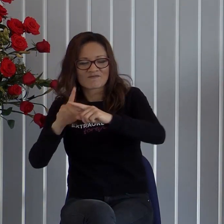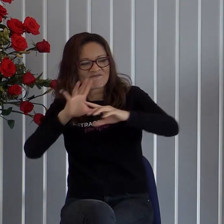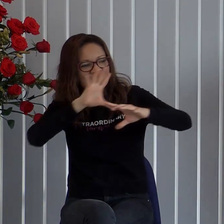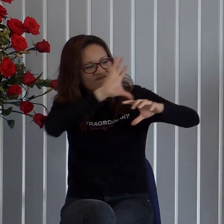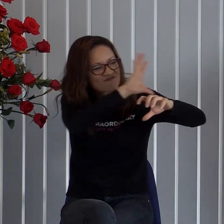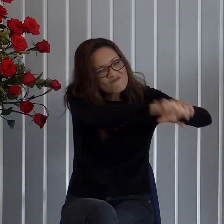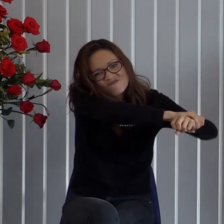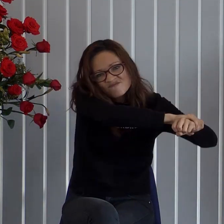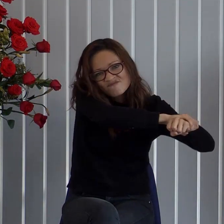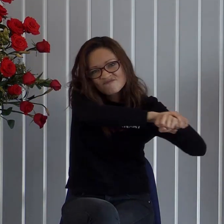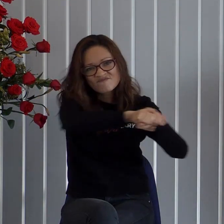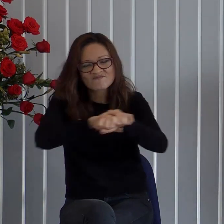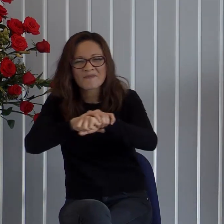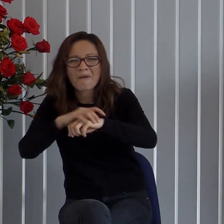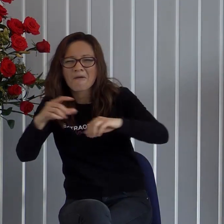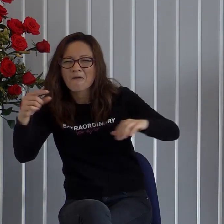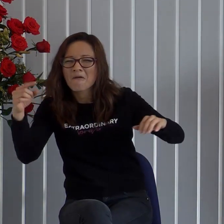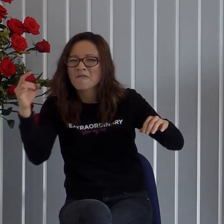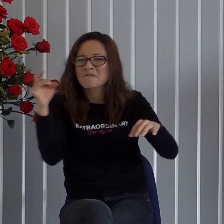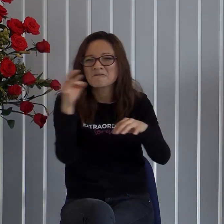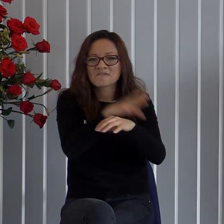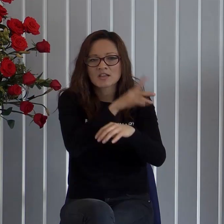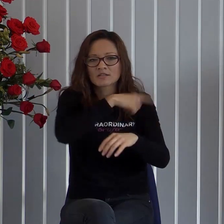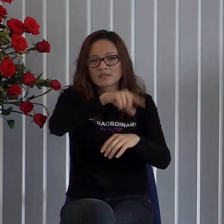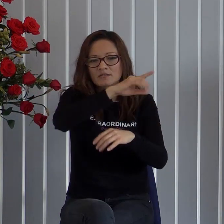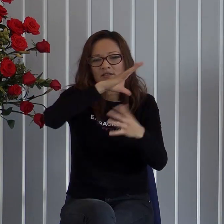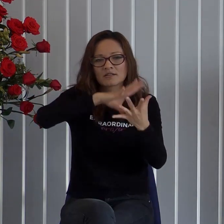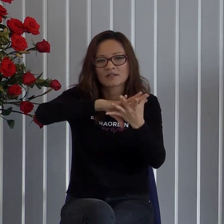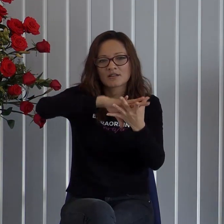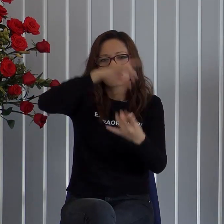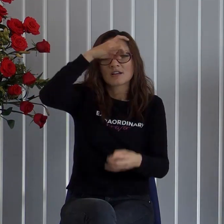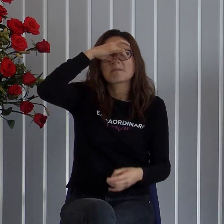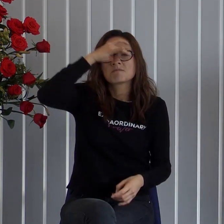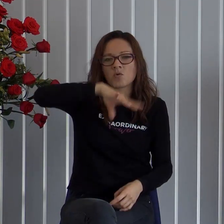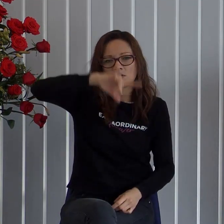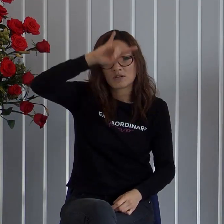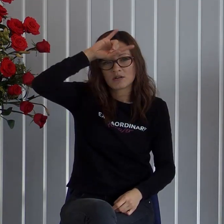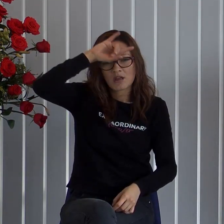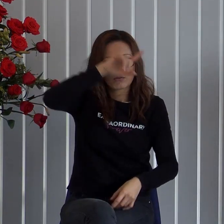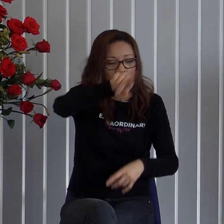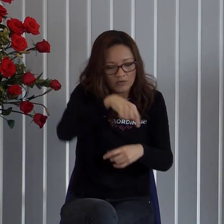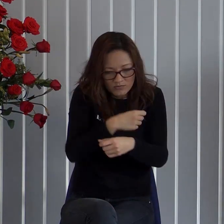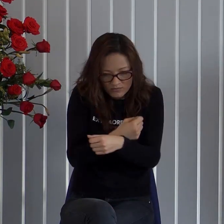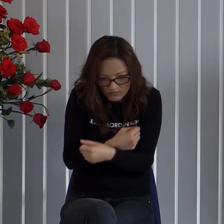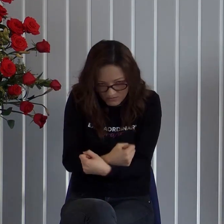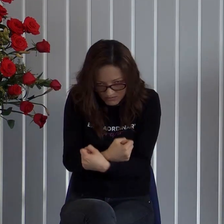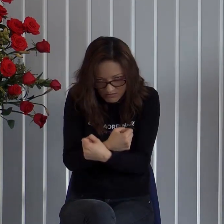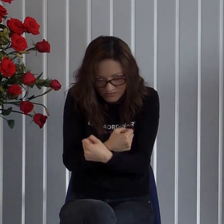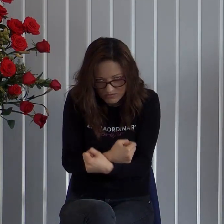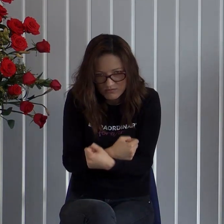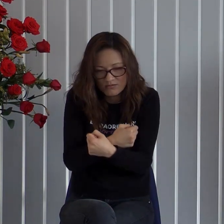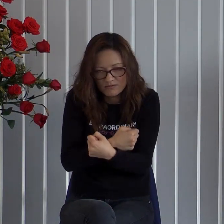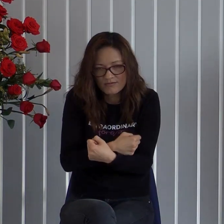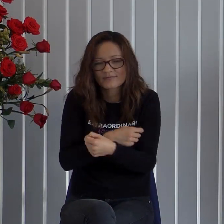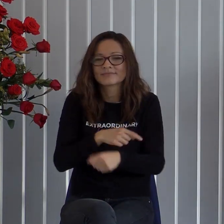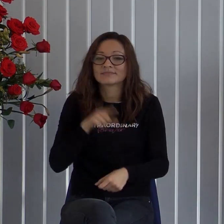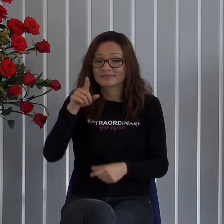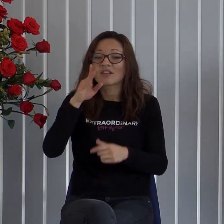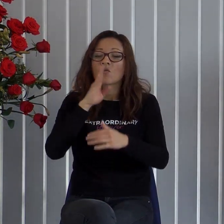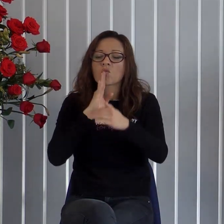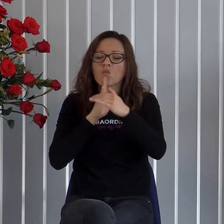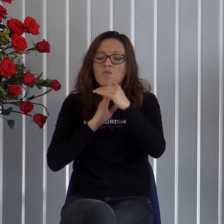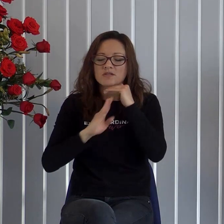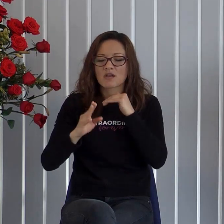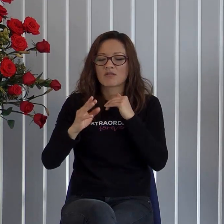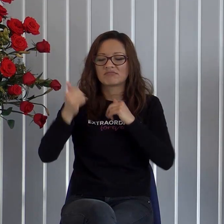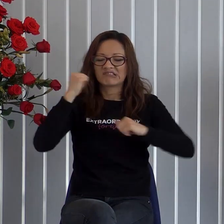fueron vencidos. Imagínense, en la cruz, que era el instrumento de humillación. Él, cuando estaba siendo humillado, estaba